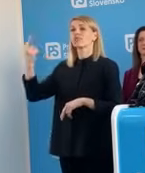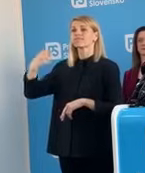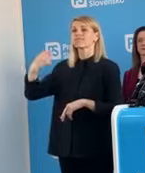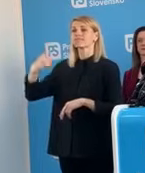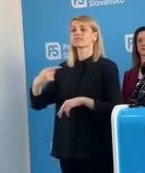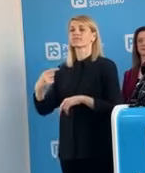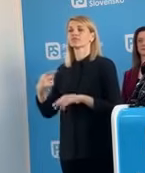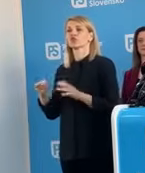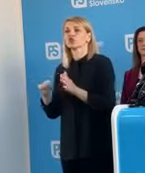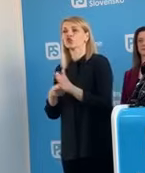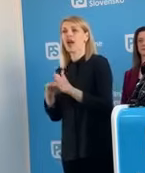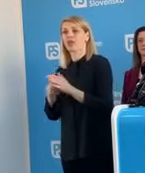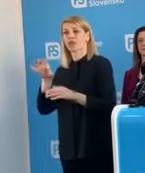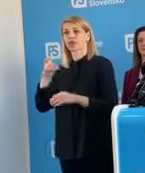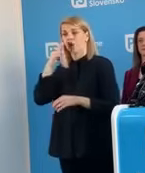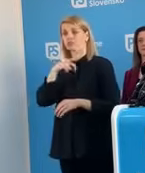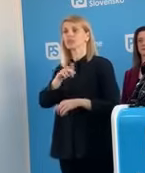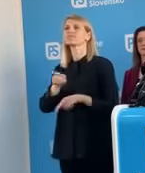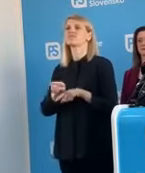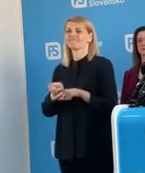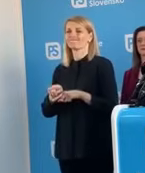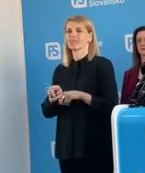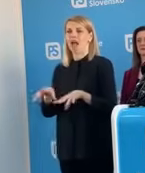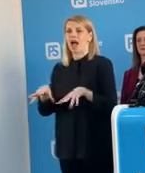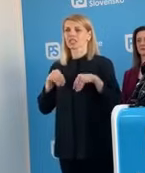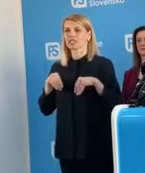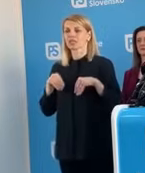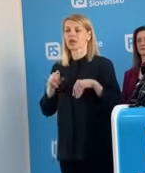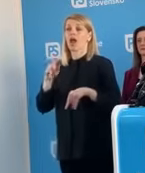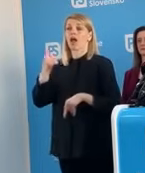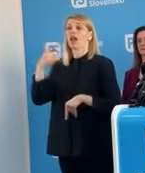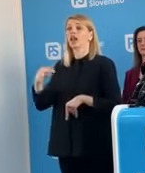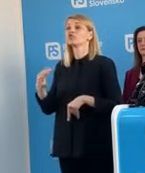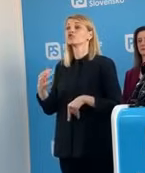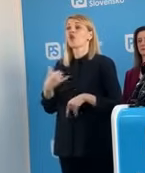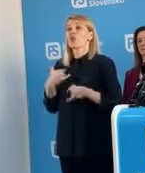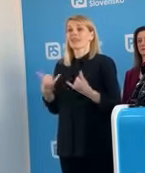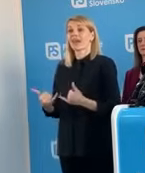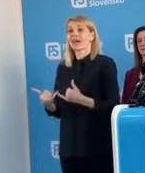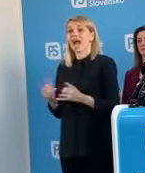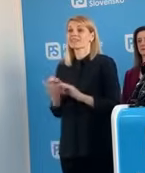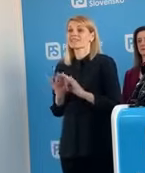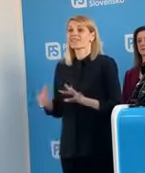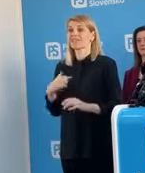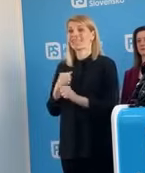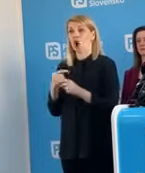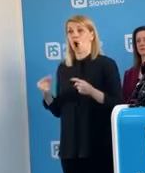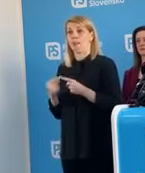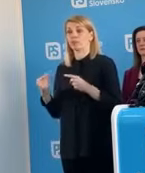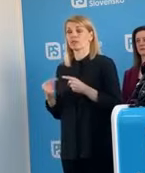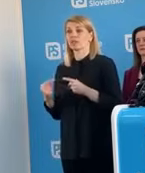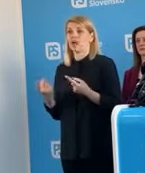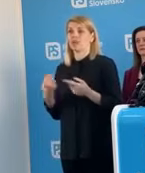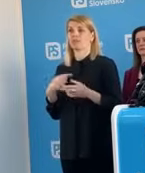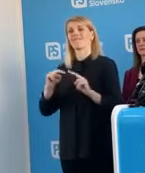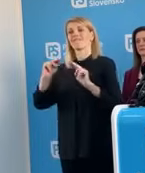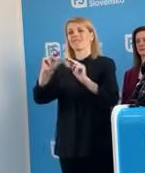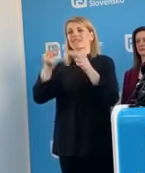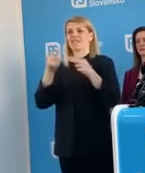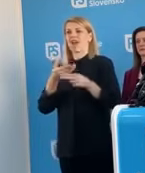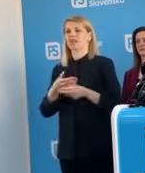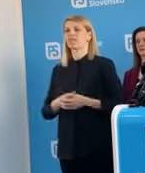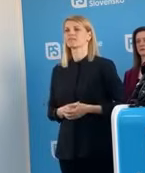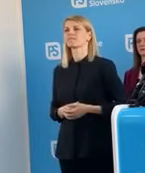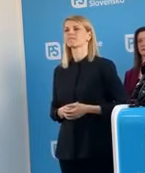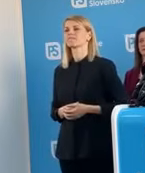tým výhradám a požiadavkám Európskej komisie. Ale jediné, čo môžeme urobiť, je ho k tomu vyzvať v tejto chvíli. Máme výra